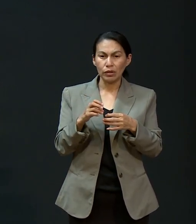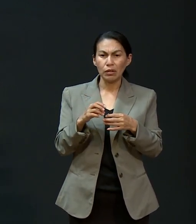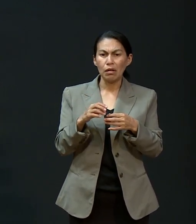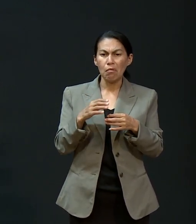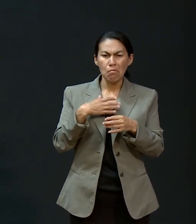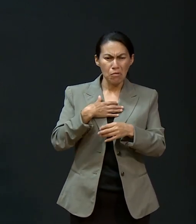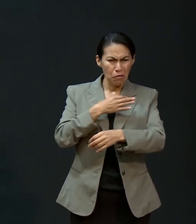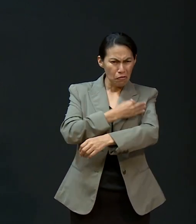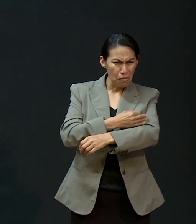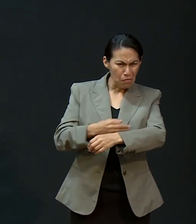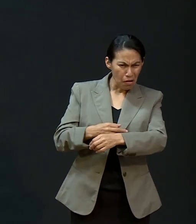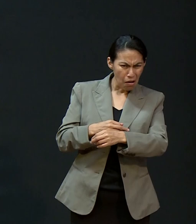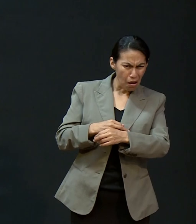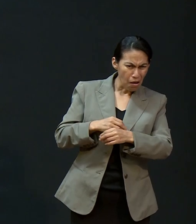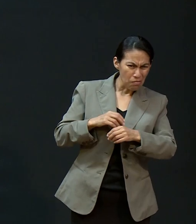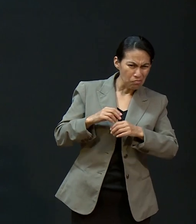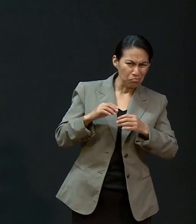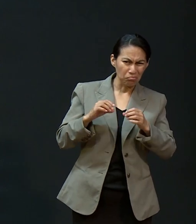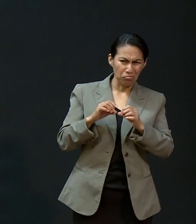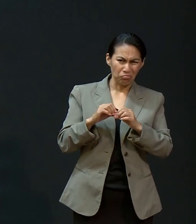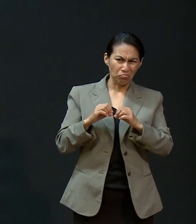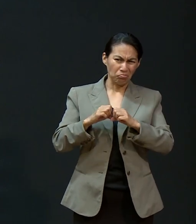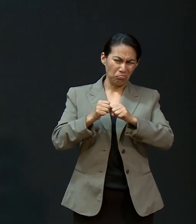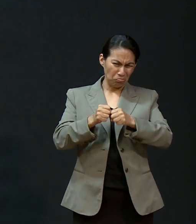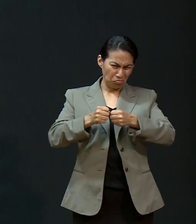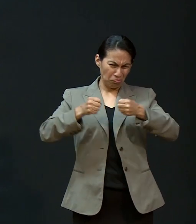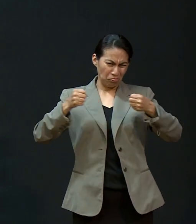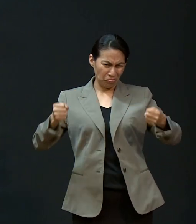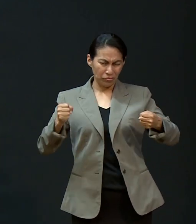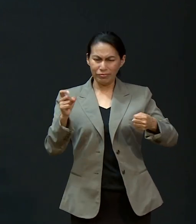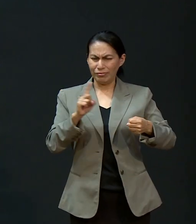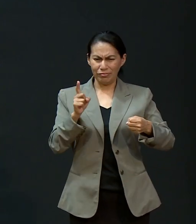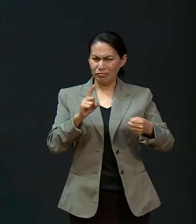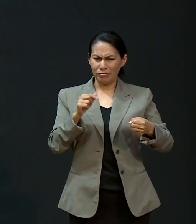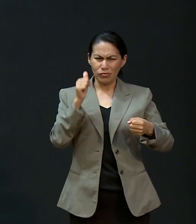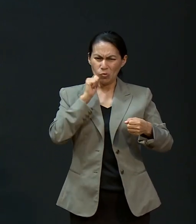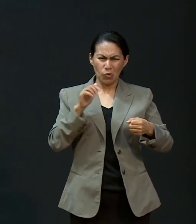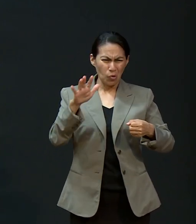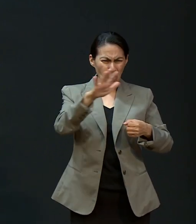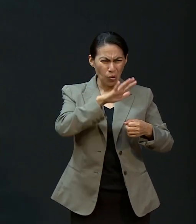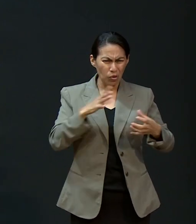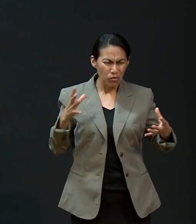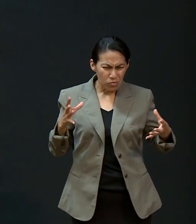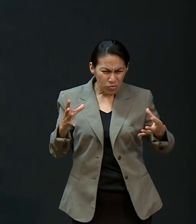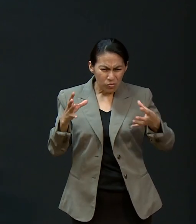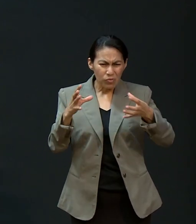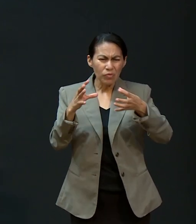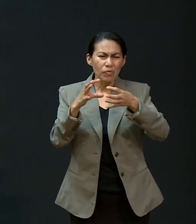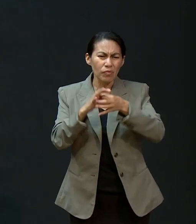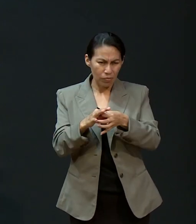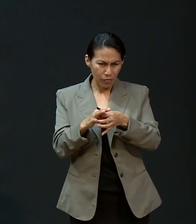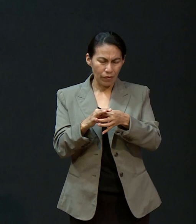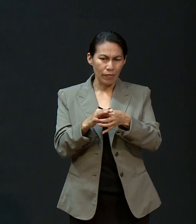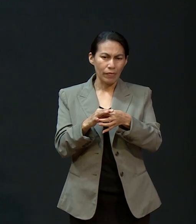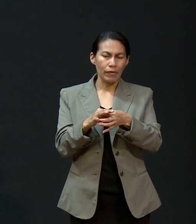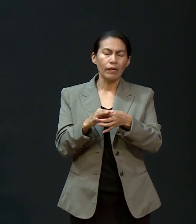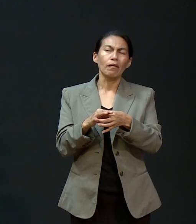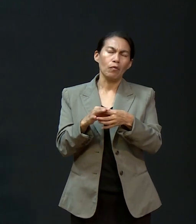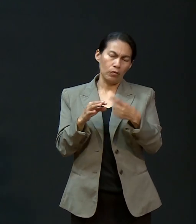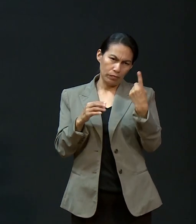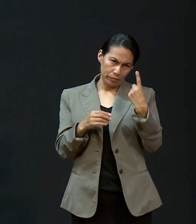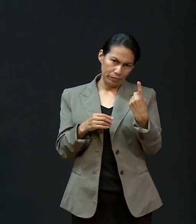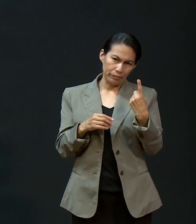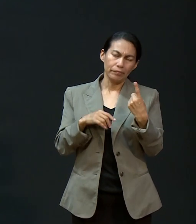se quebrantó, sino al contrario, se unió y se aferró a Él. Otra de las respuestas que yo veo de Él es que